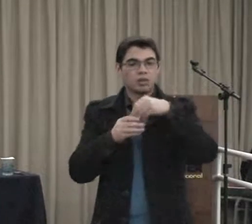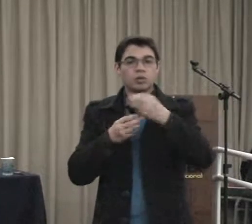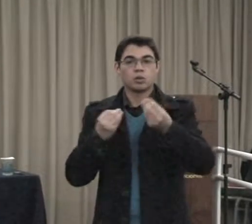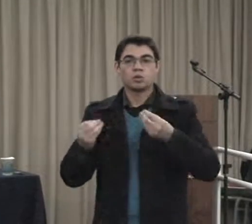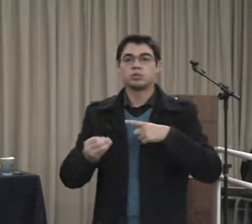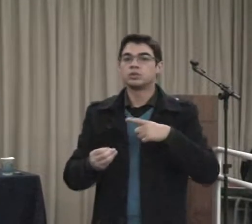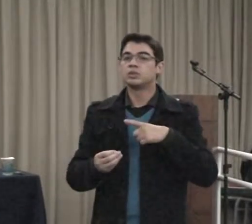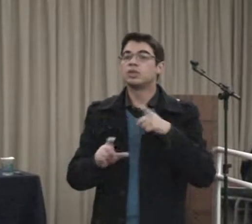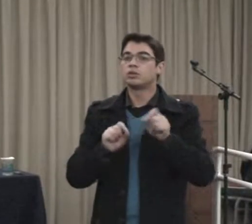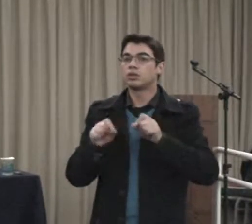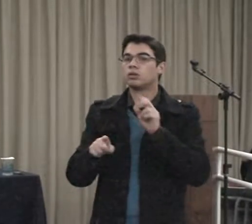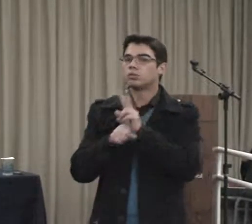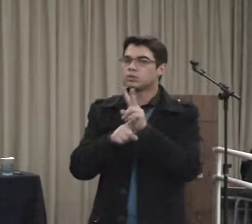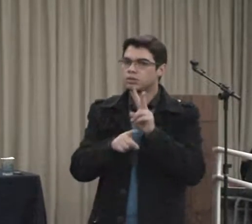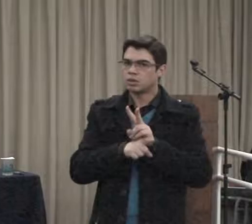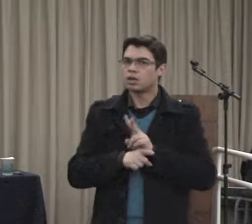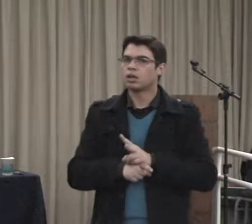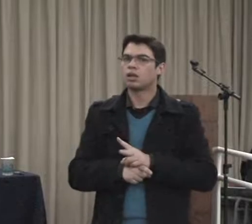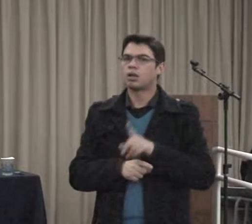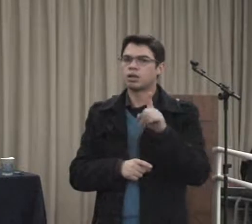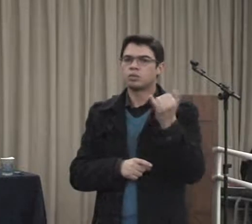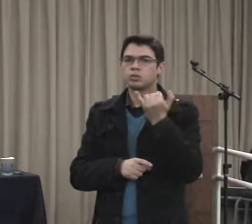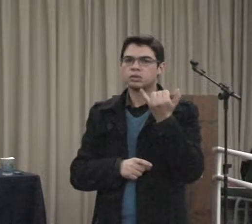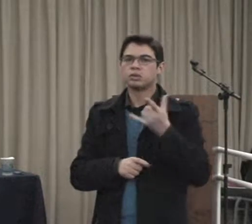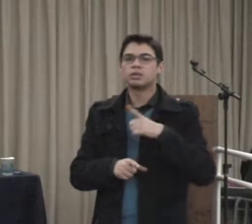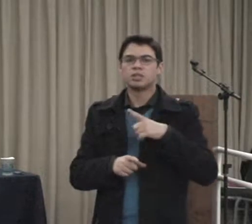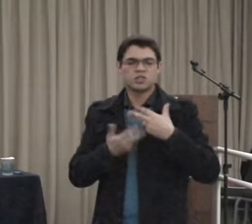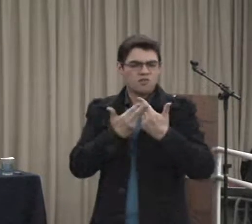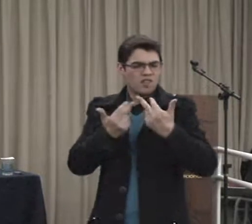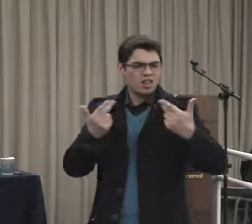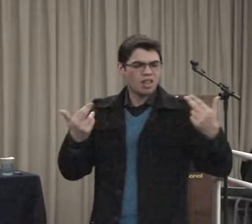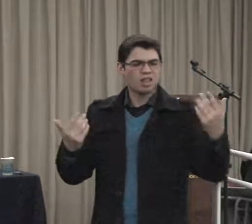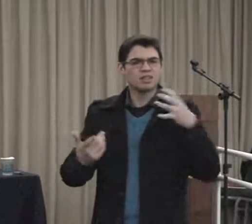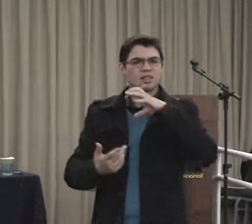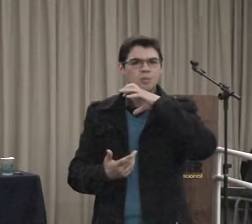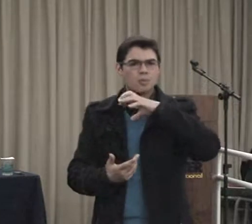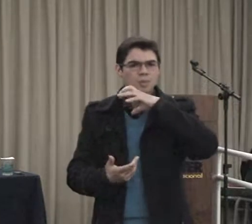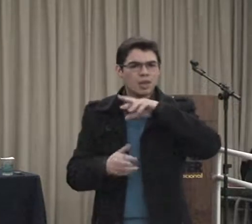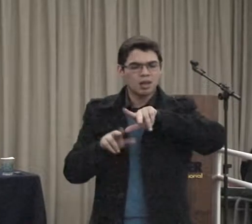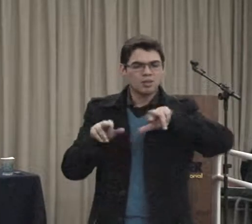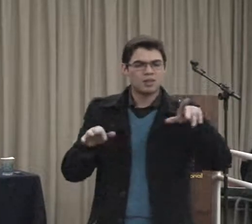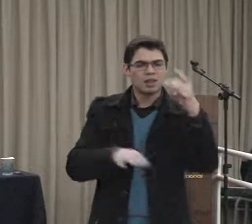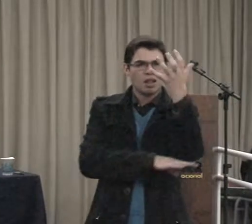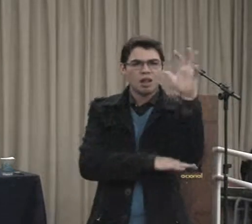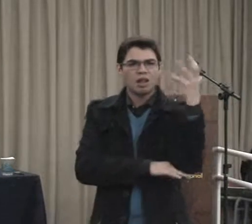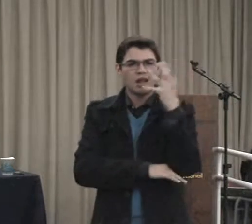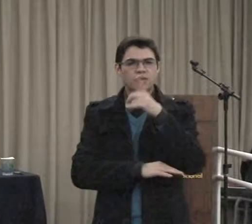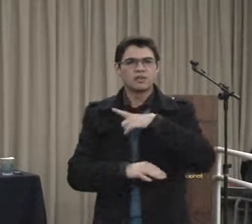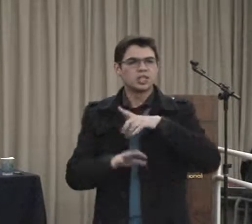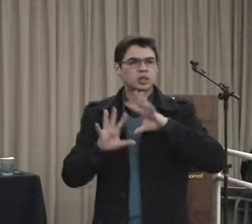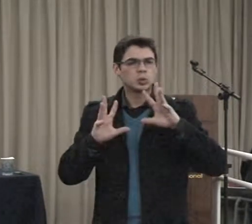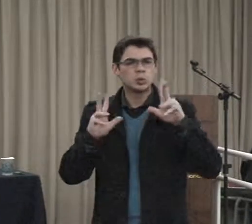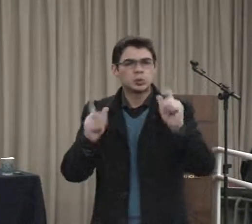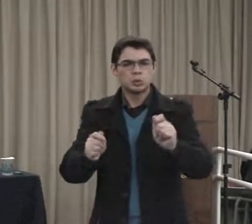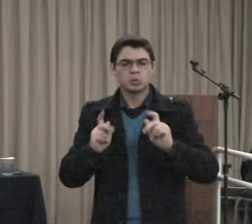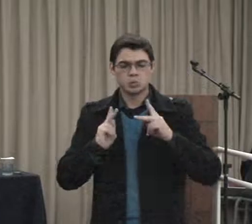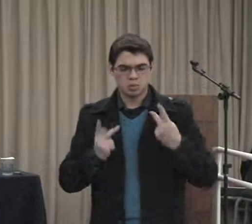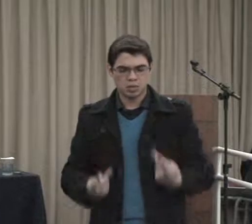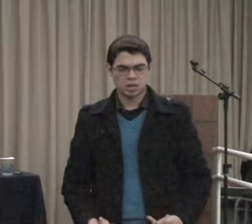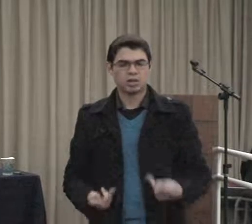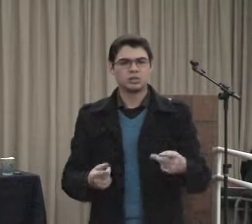de diversidade e vitalidade, fala de nós e de todos os seres vivos do